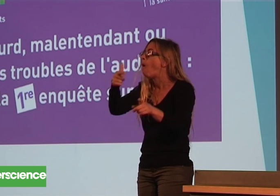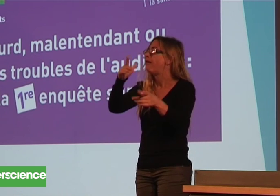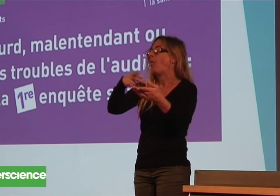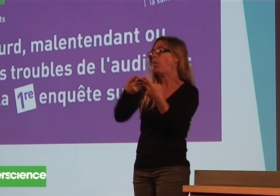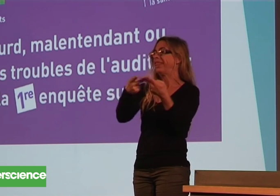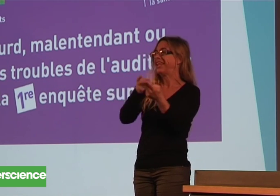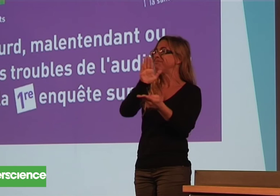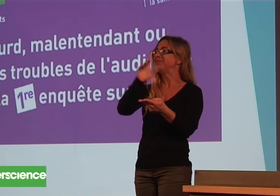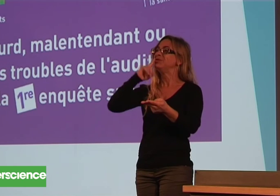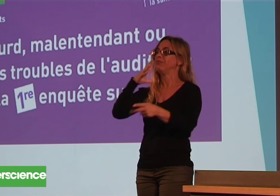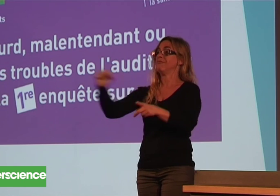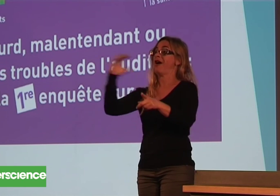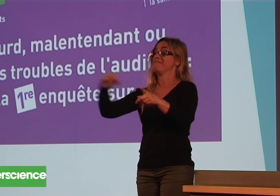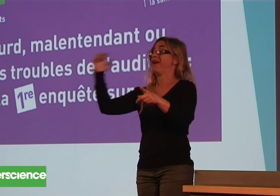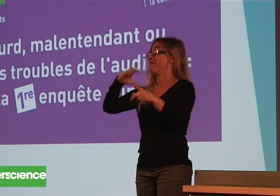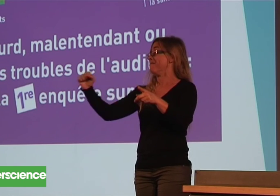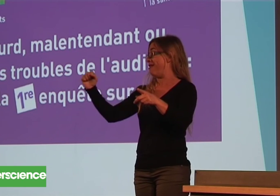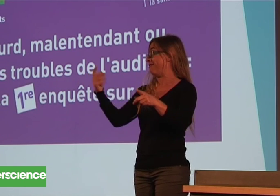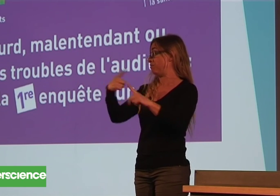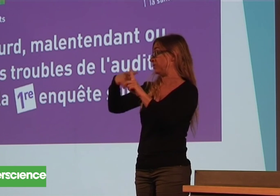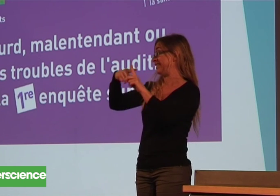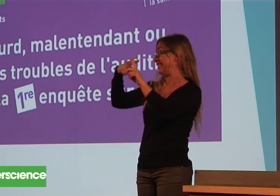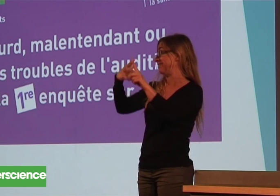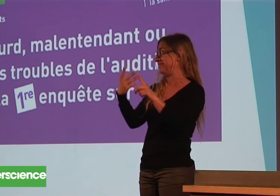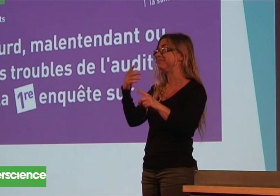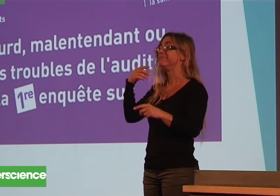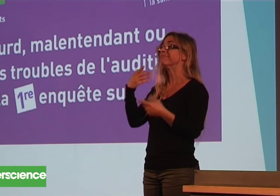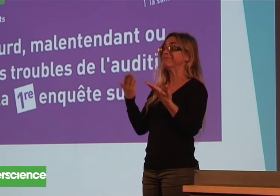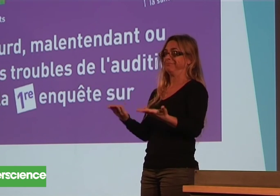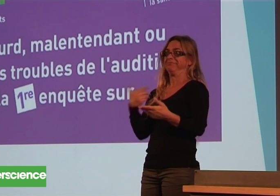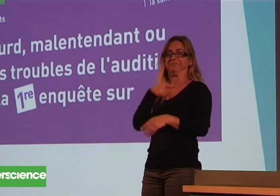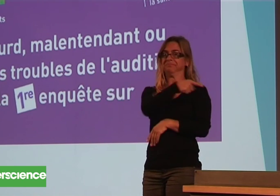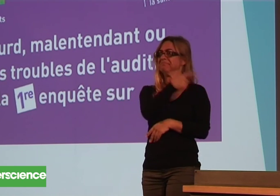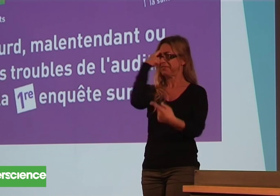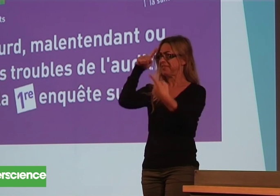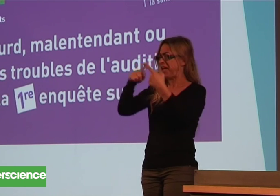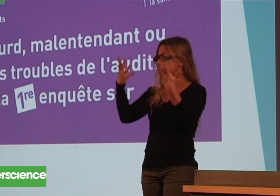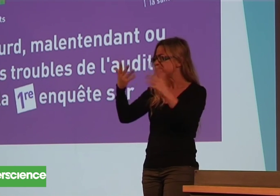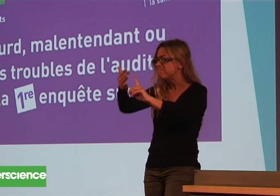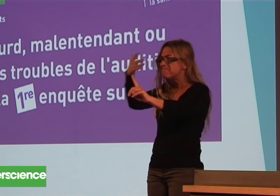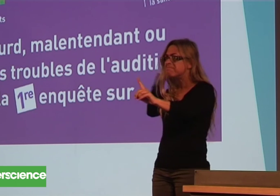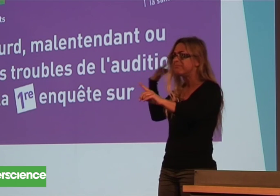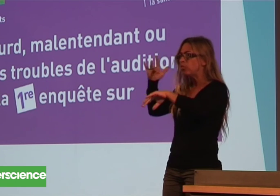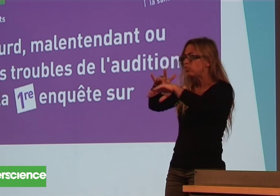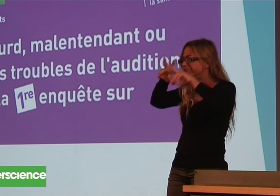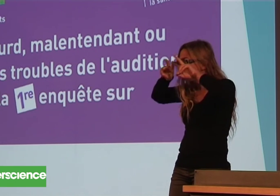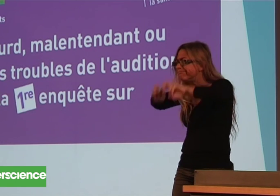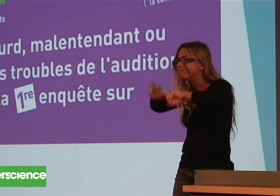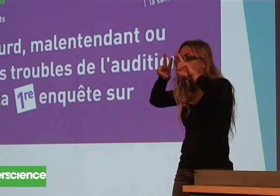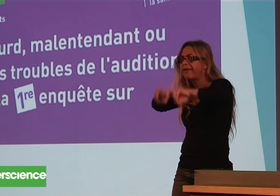Mais c'est intéressant parce que ce qui est à destination des personnes sourdes est aussi pratique